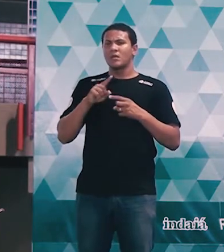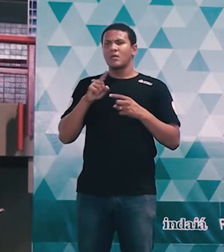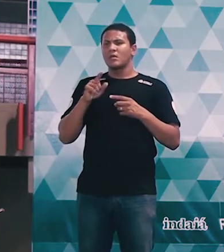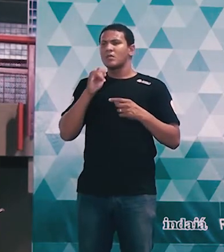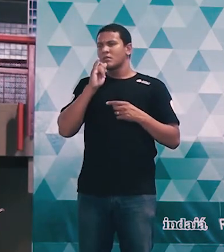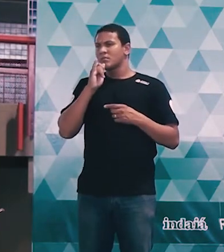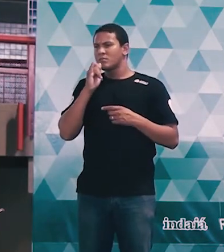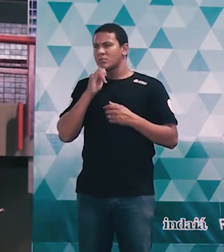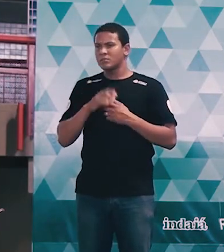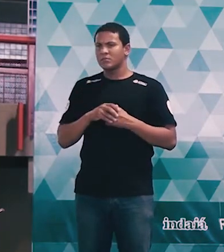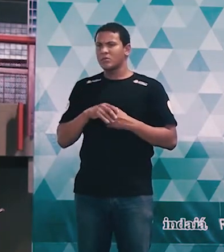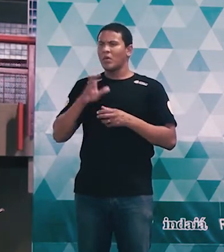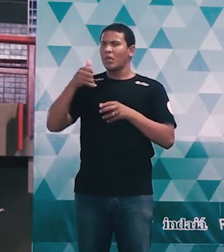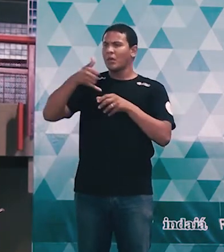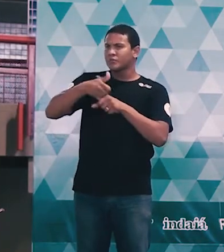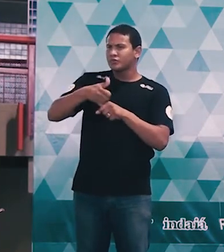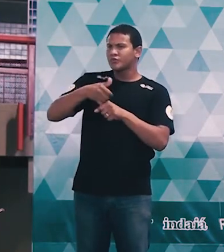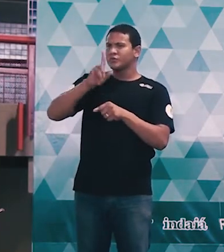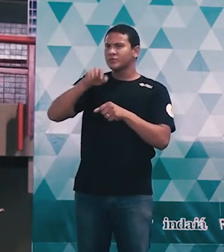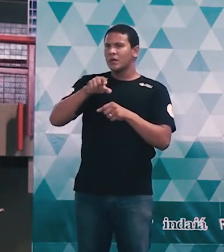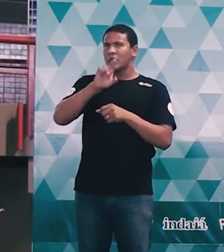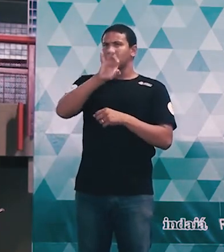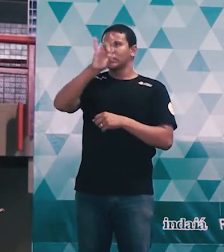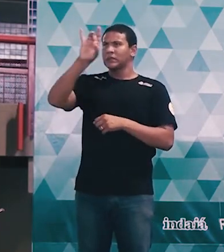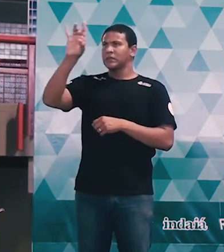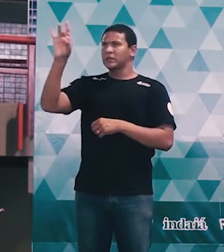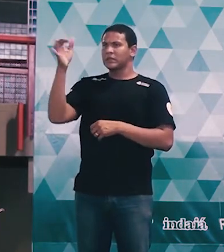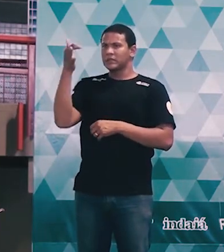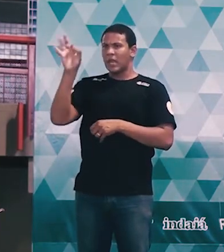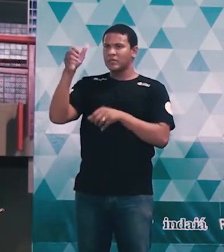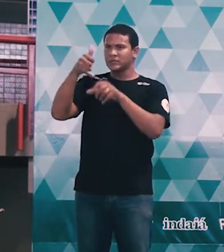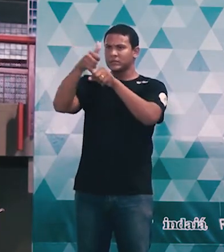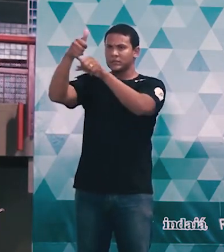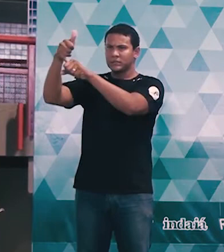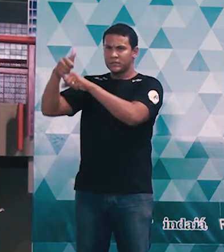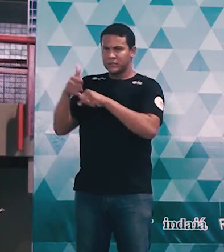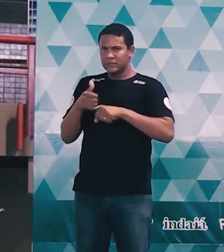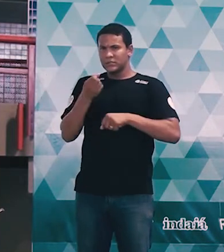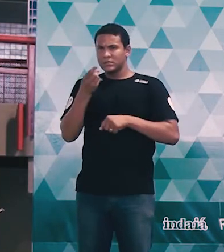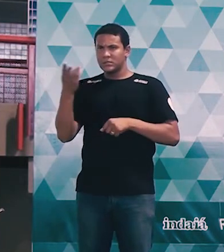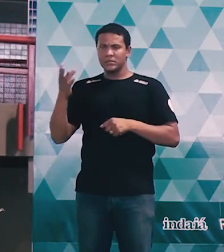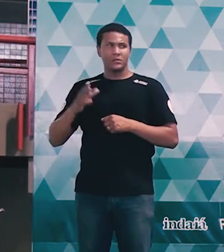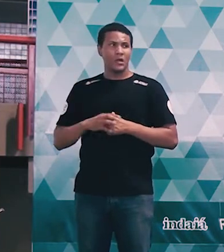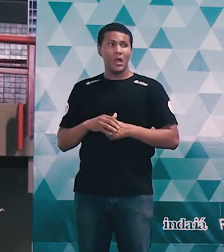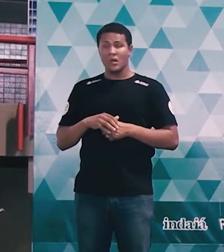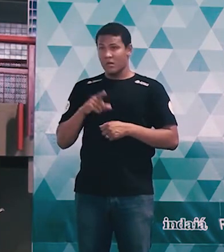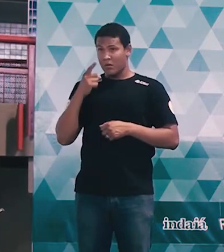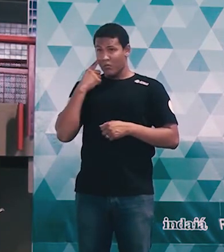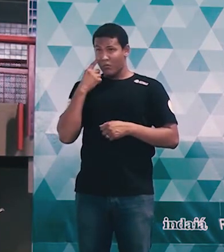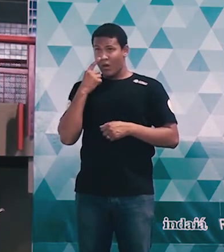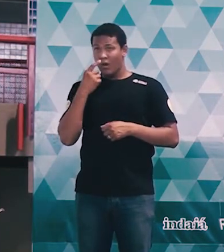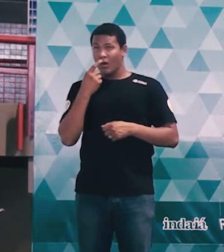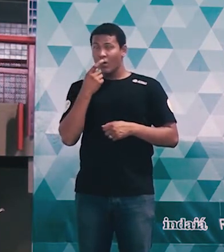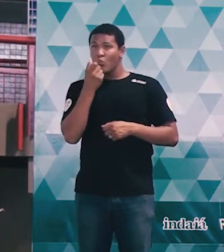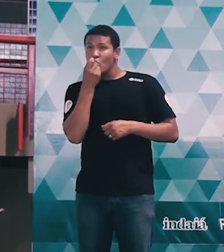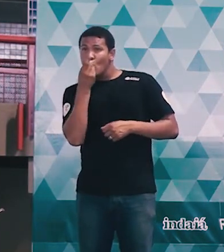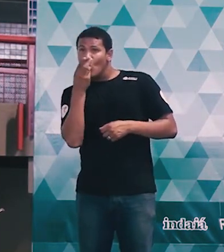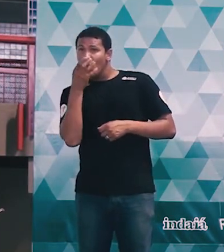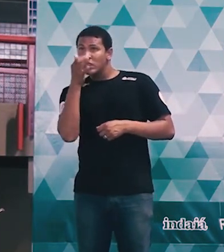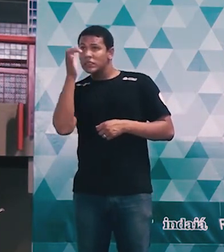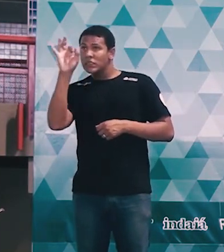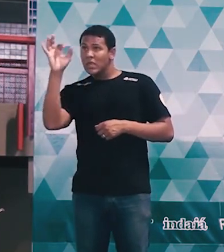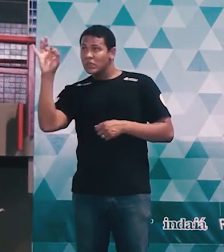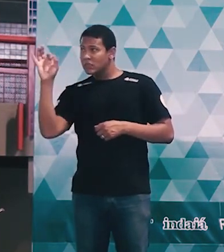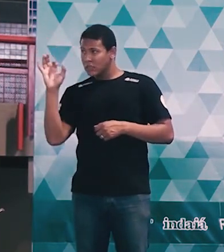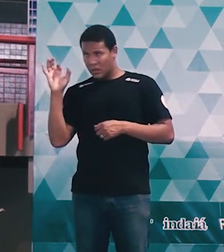pelo litro do combustível em 10 postos em Fortaleza. Então, eu vou pegar o resultado de cada um dos postos, vou somar todos